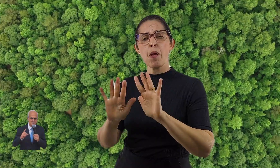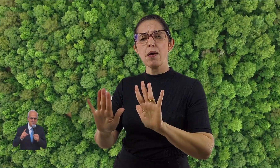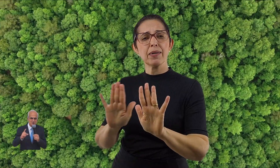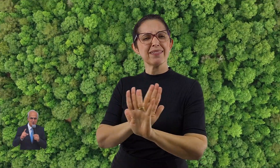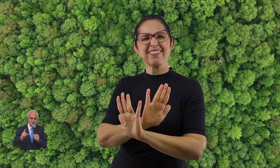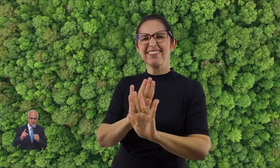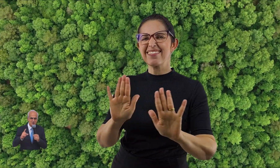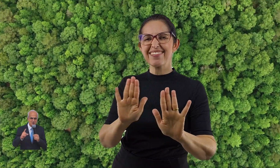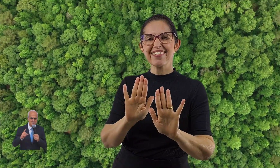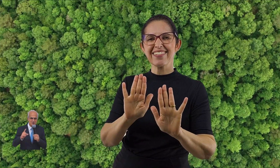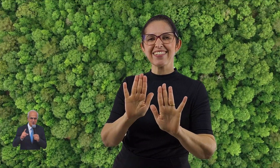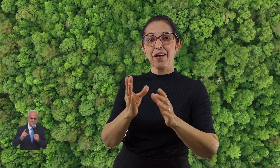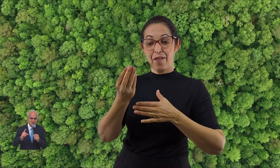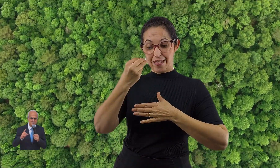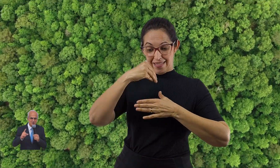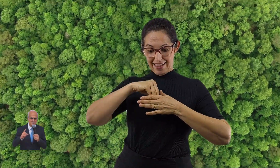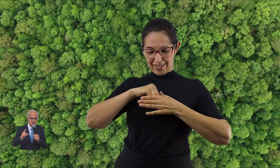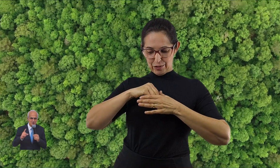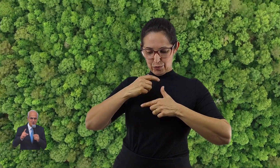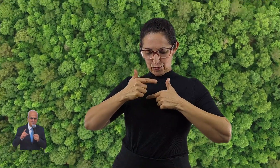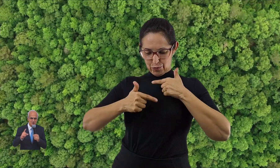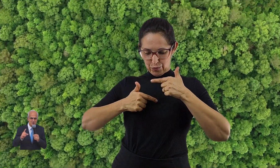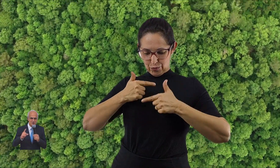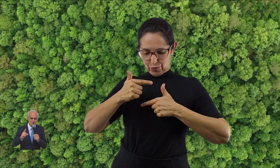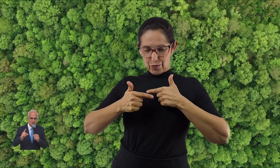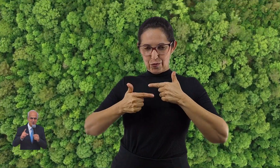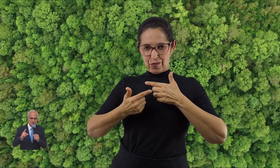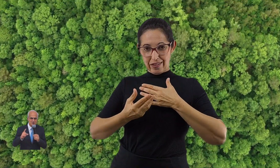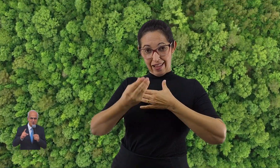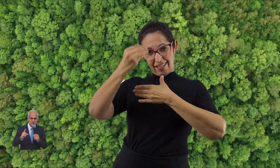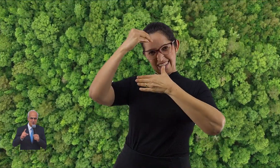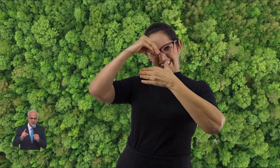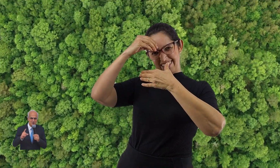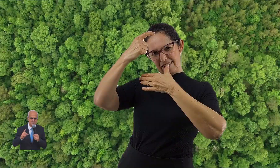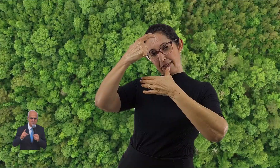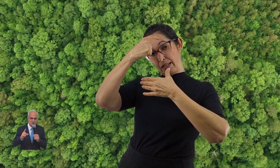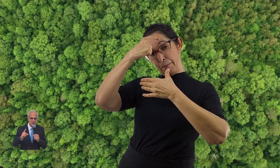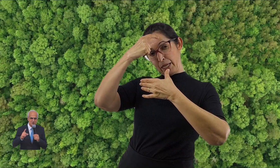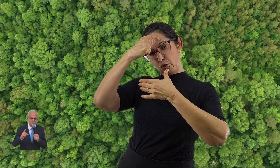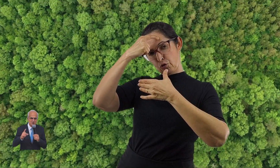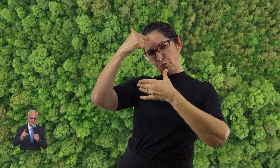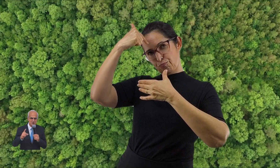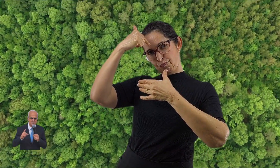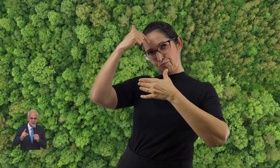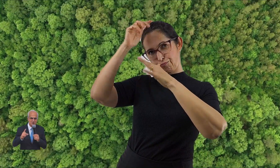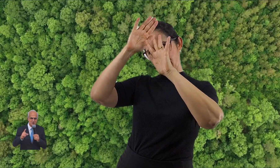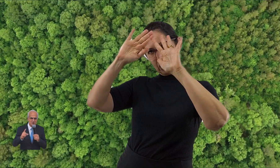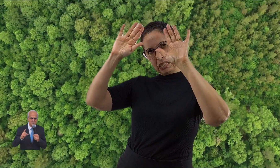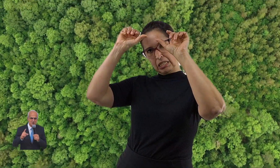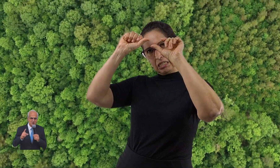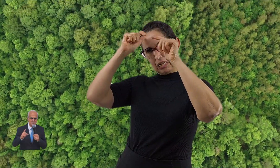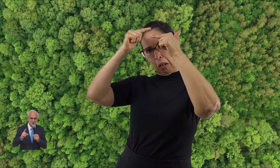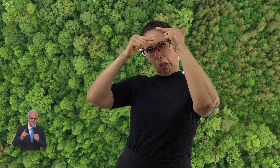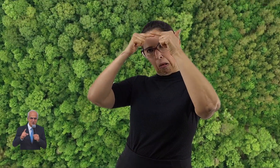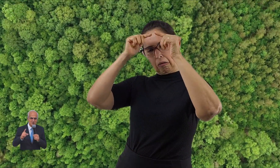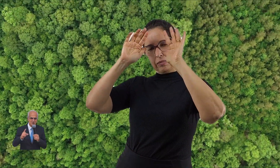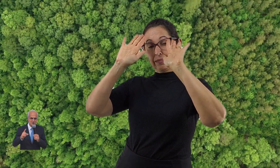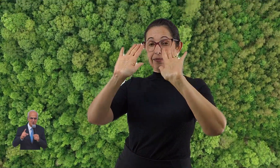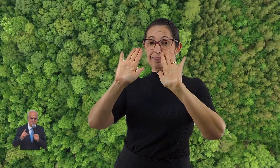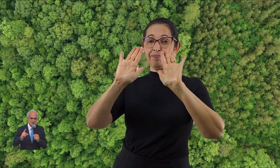maior luta é a luta travada na sua mente. Essa é a grande luta. A